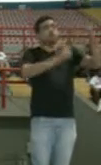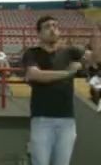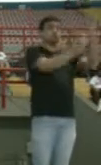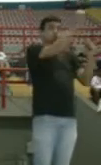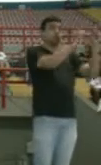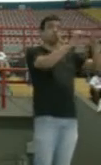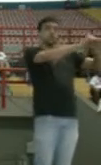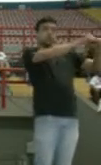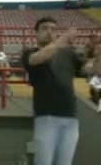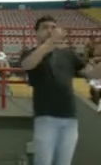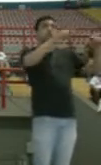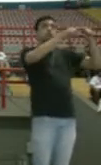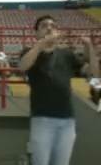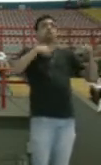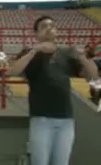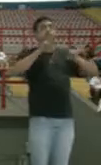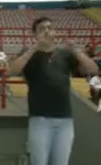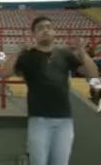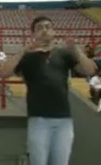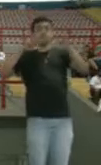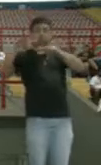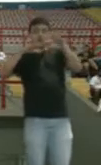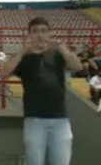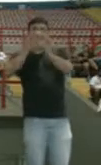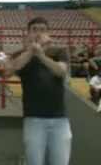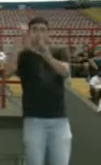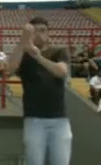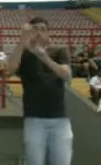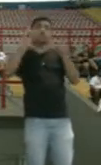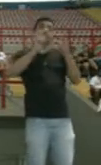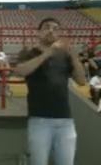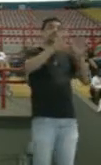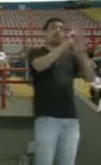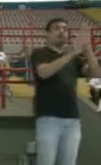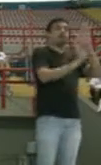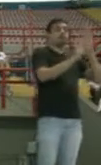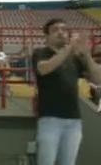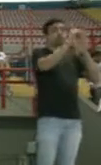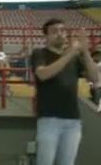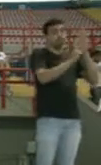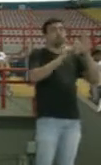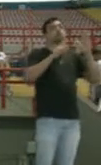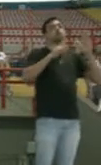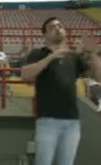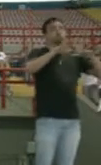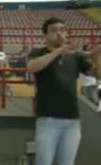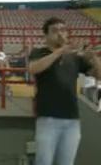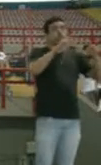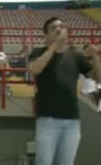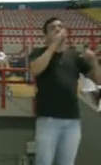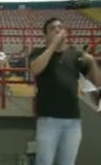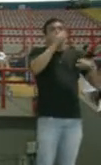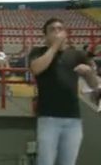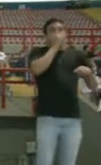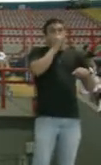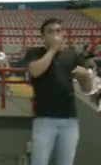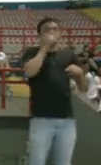Revolução Industrial. Aí tem uma diferença de movimento social e doutrina social. No movimento social a gente ainda